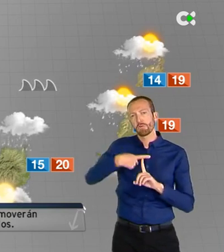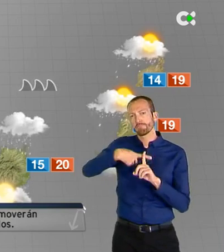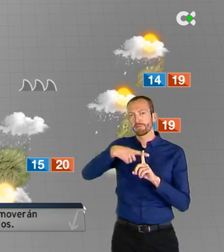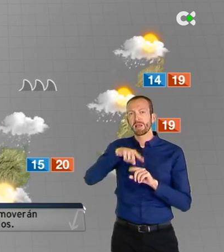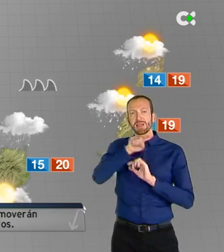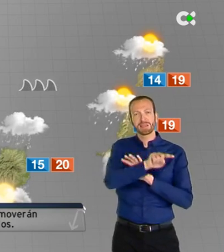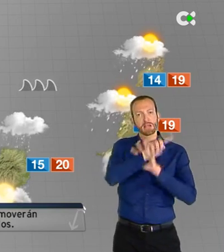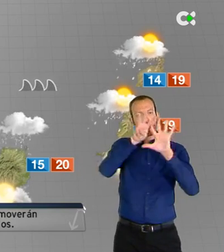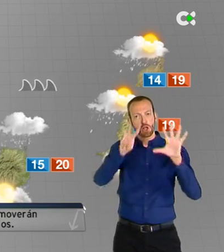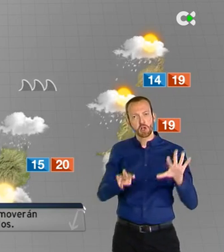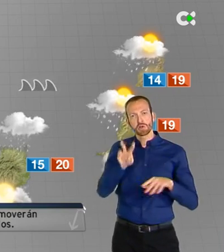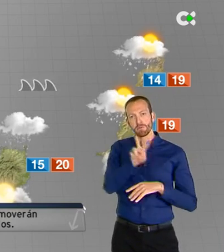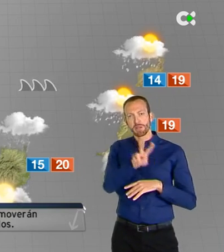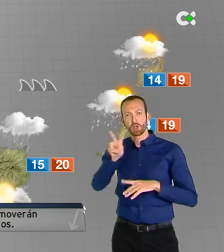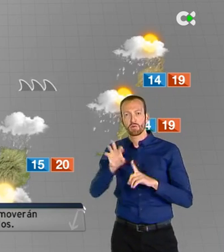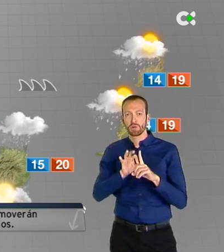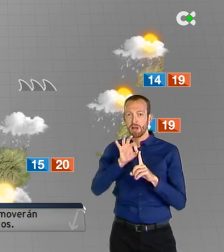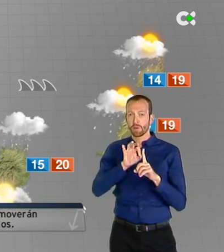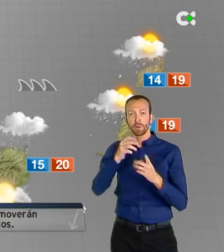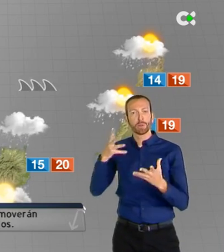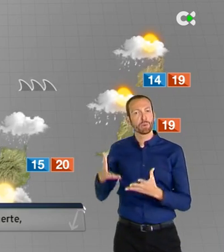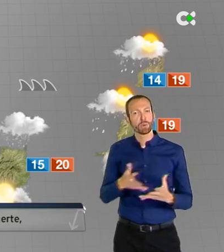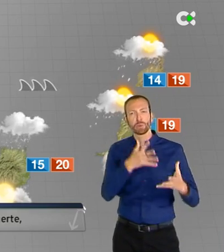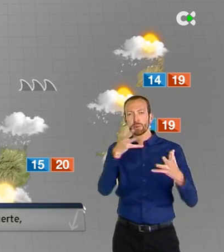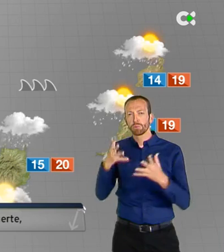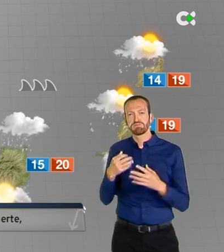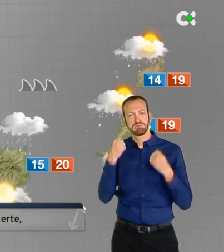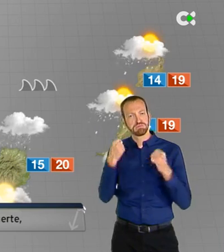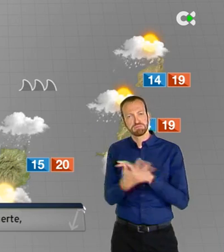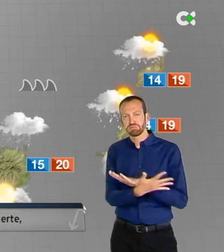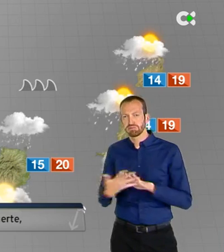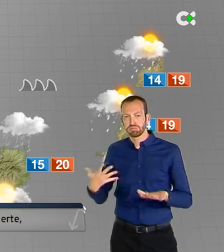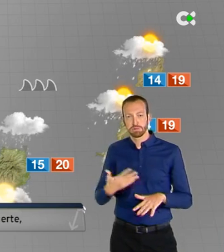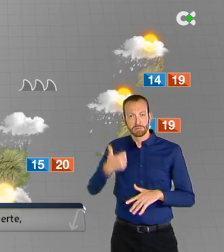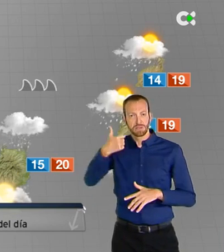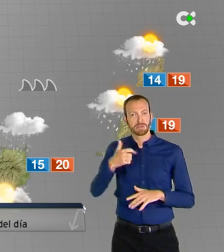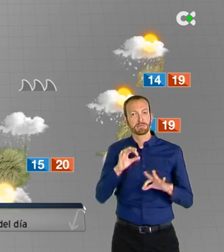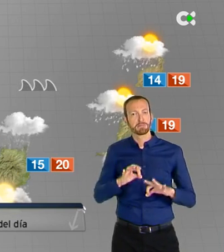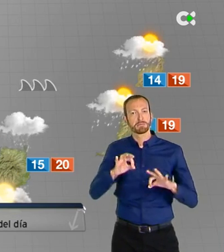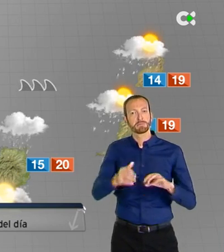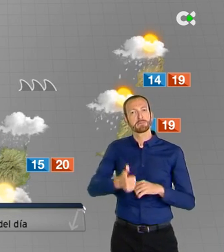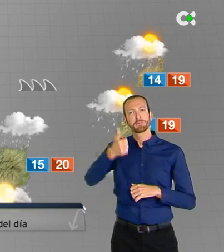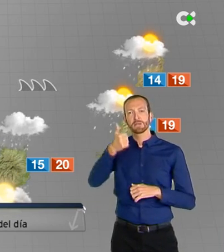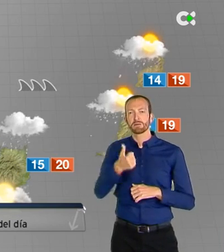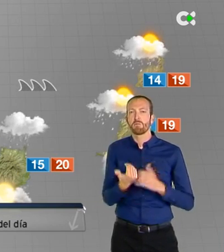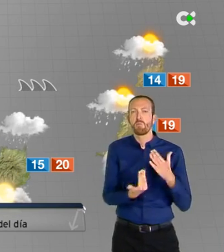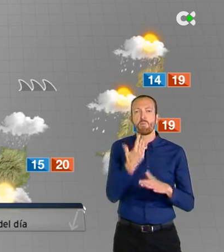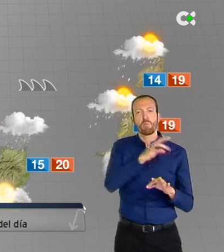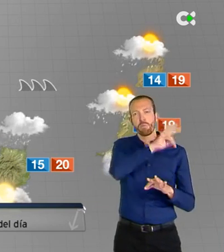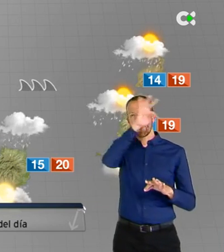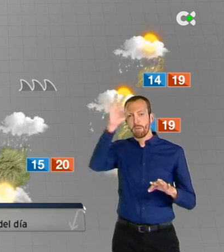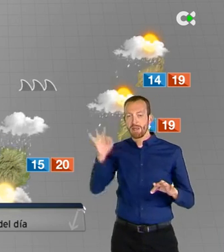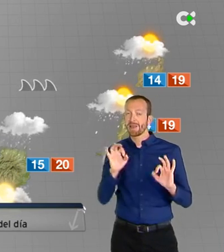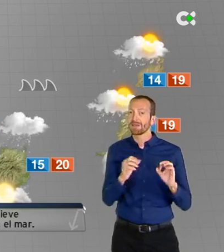se moverán entre 18 y 22 grados. El viento alisio soplará fuerte especialmente durante la primera